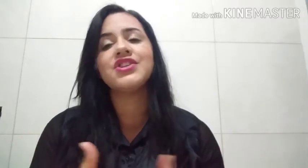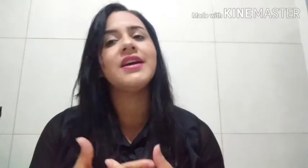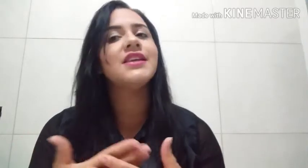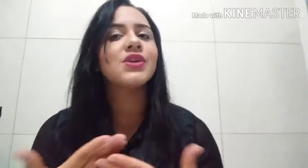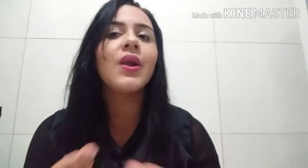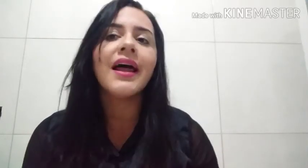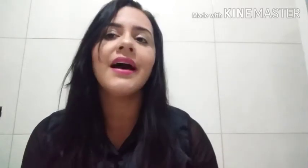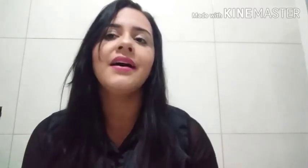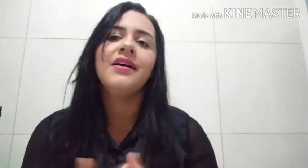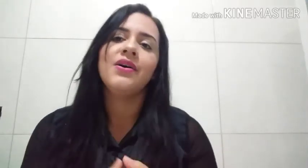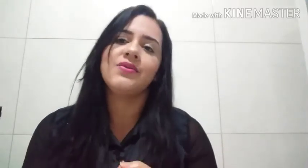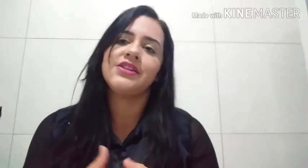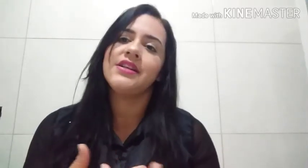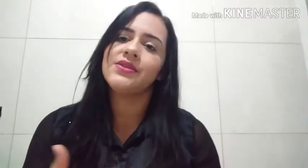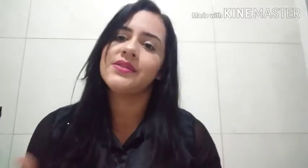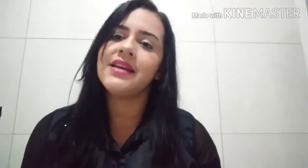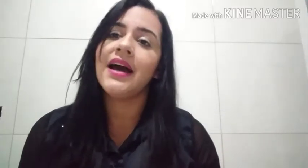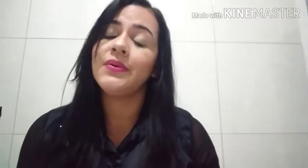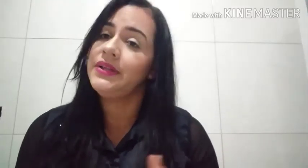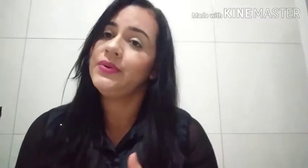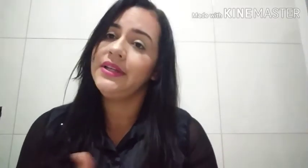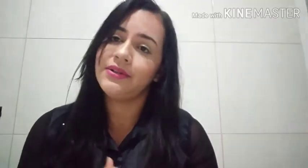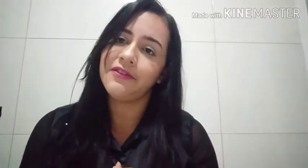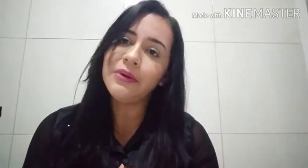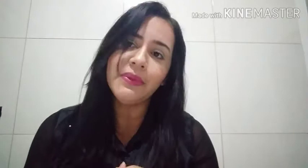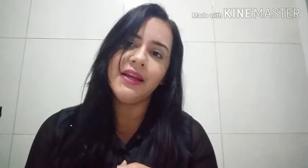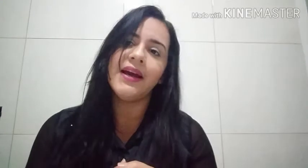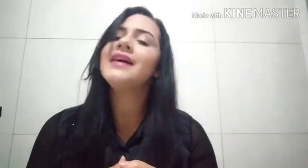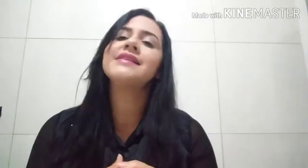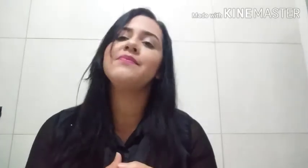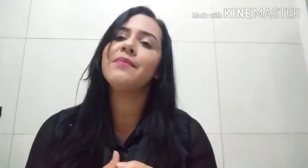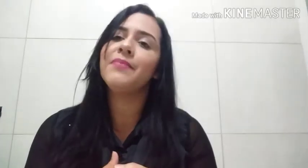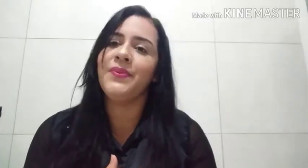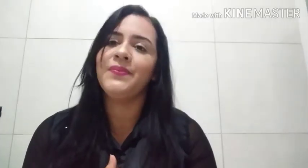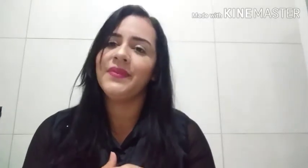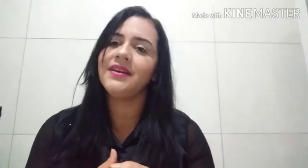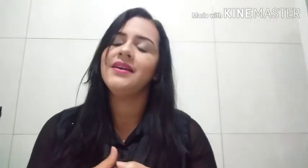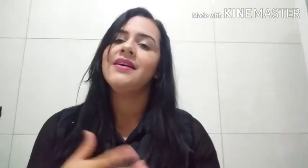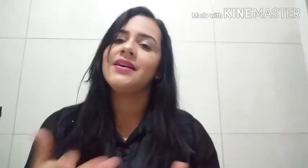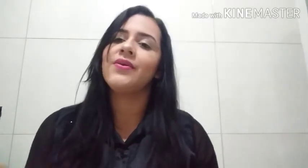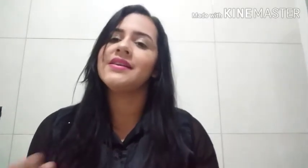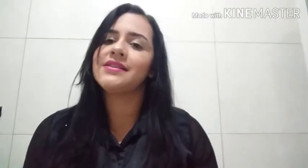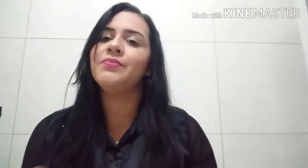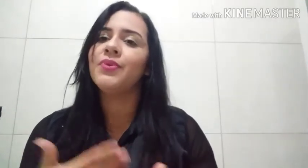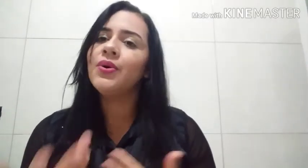ele escolar, ou seja ele social, ou dentro da família, é sempre bom, né? Conhecer um pouco,